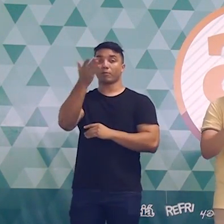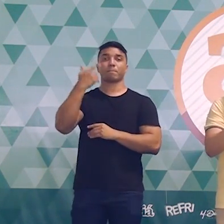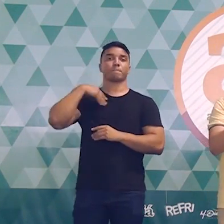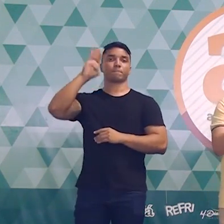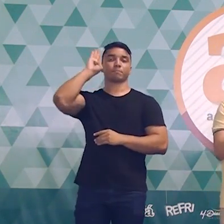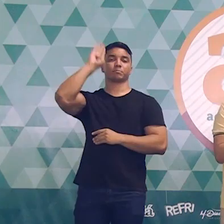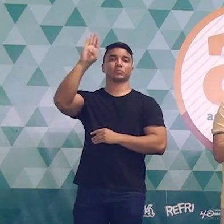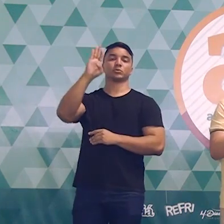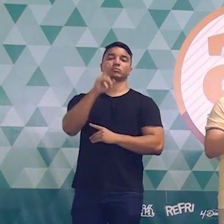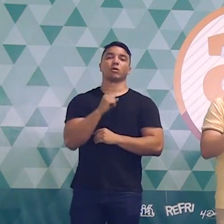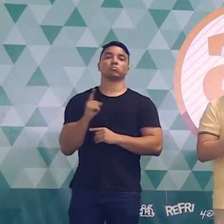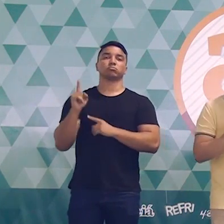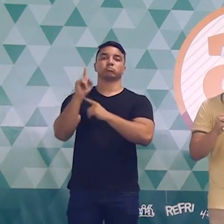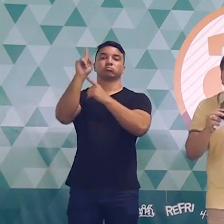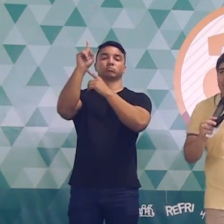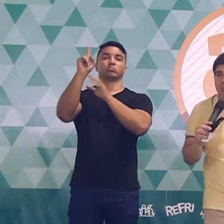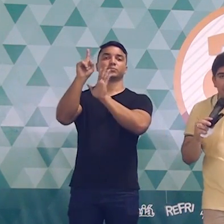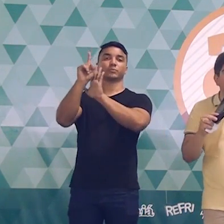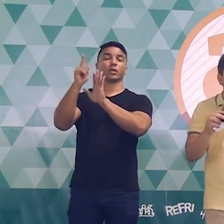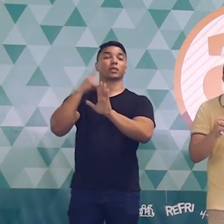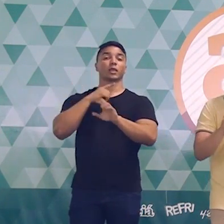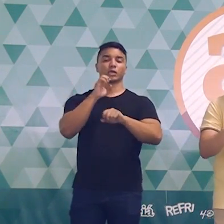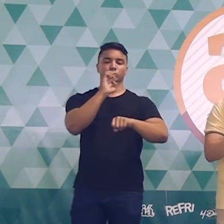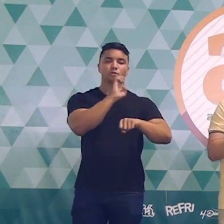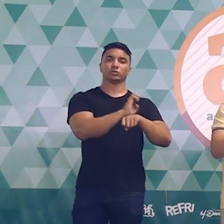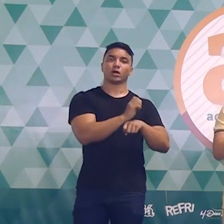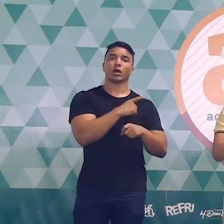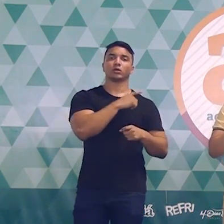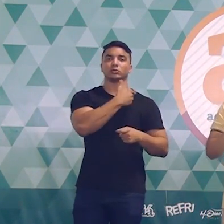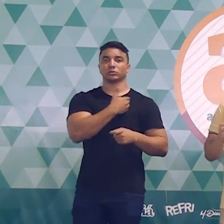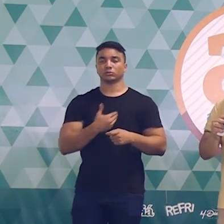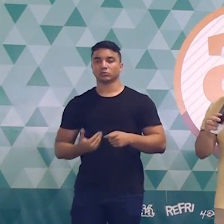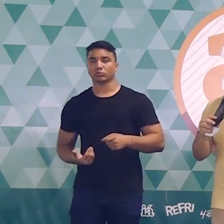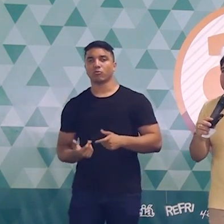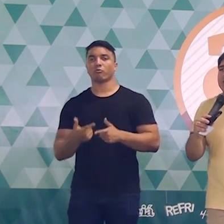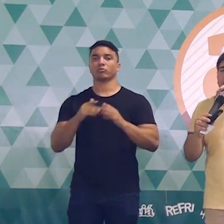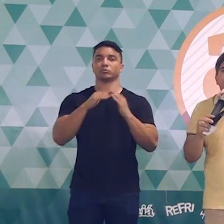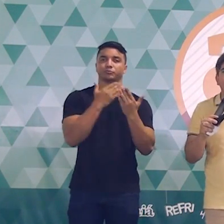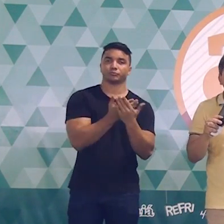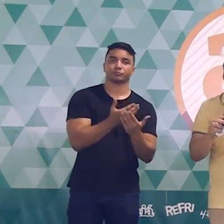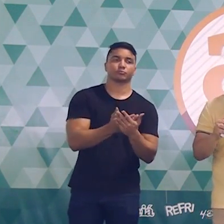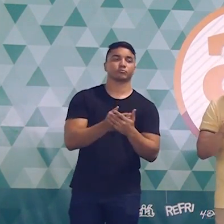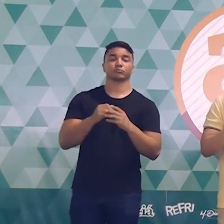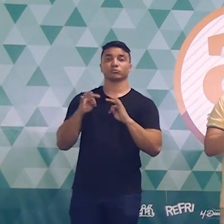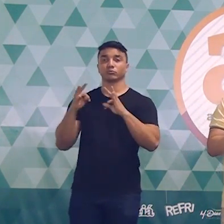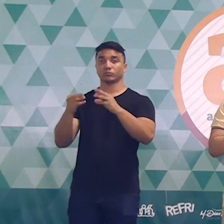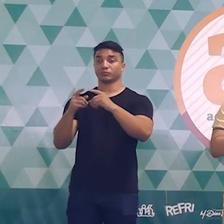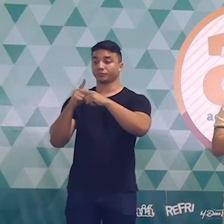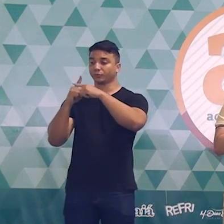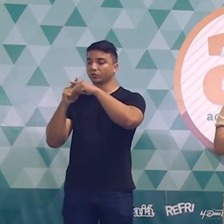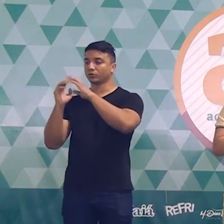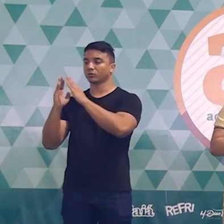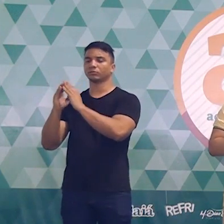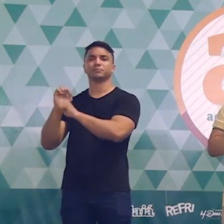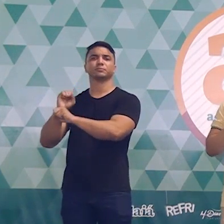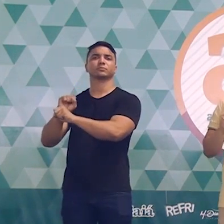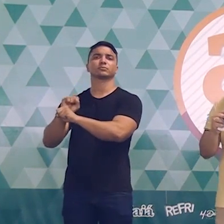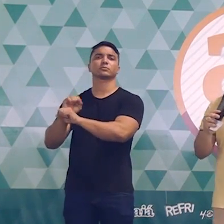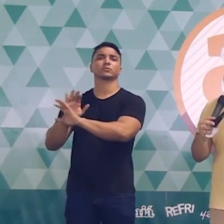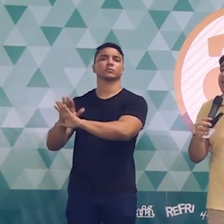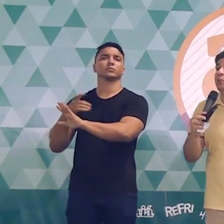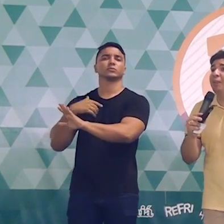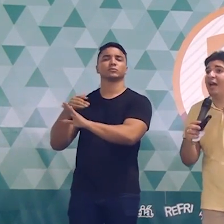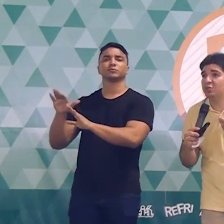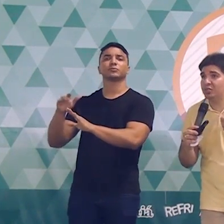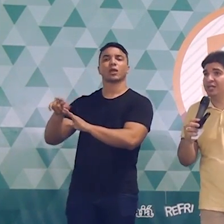tem um poder público, a gente tem o Estado, a gente tem as escolas, as famílias, a imprensa. Vamos deixar a igreja de fora dessa discussão, embora